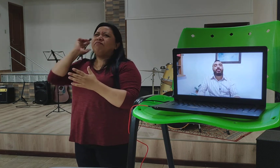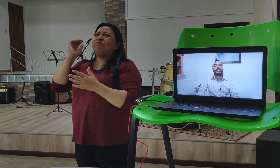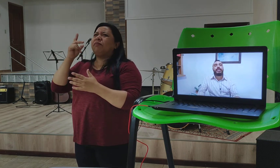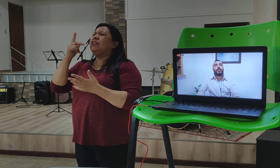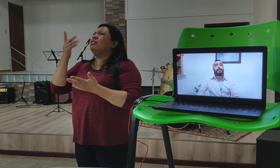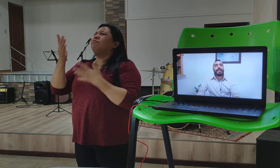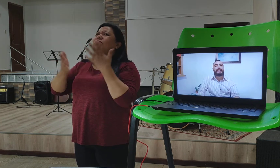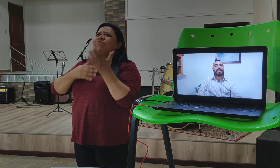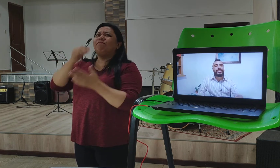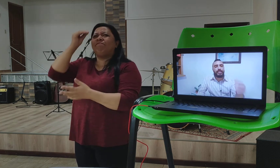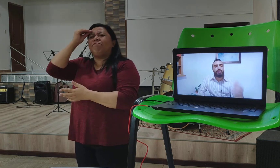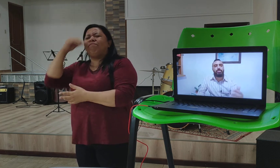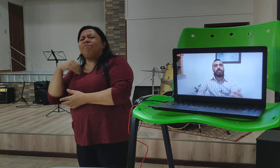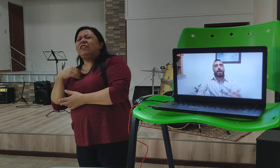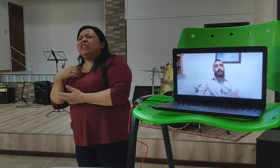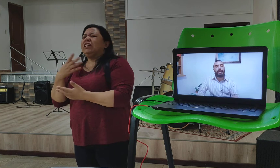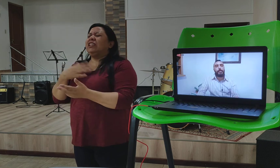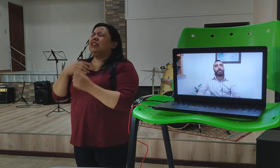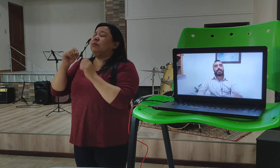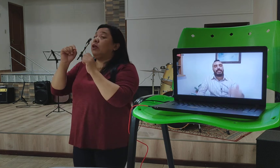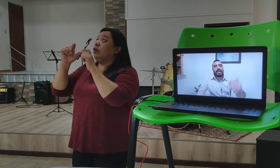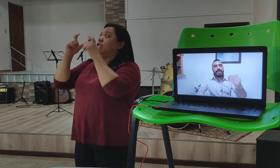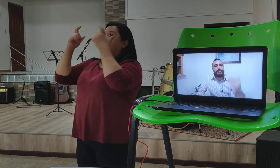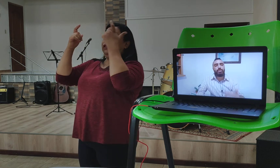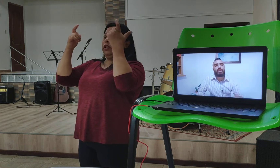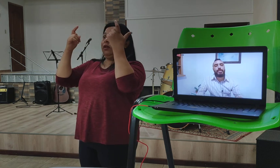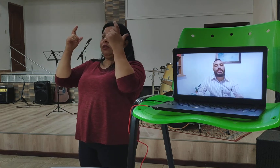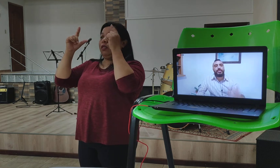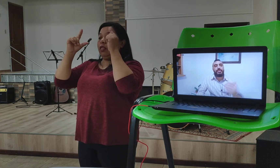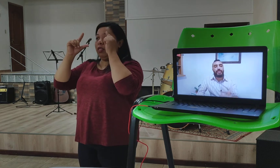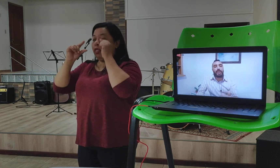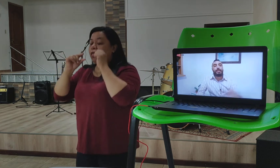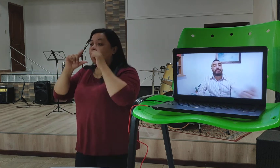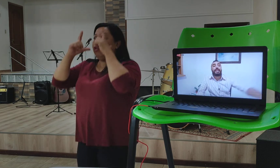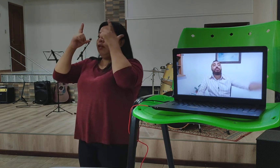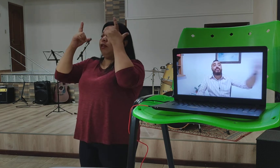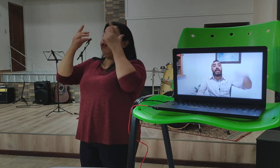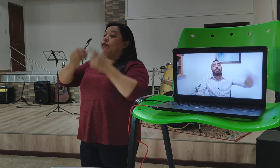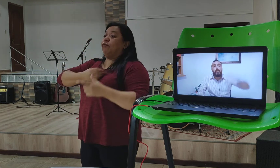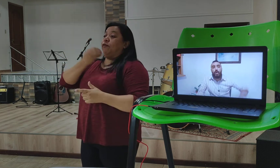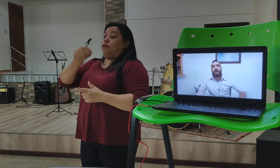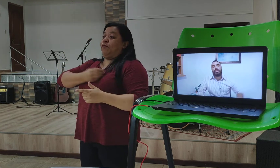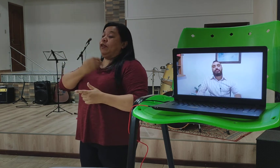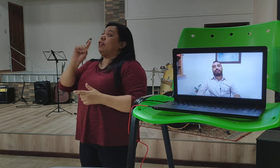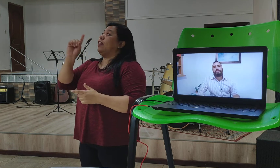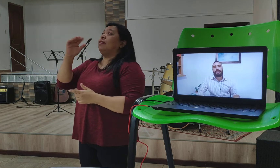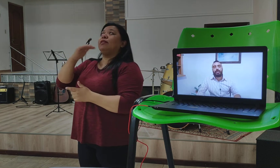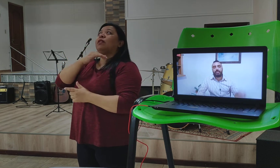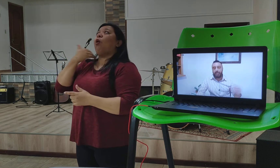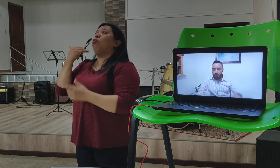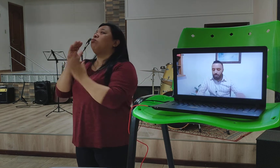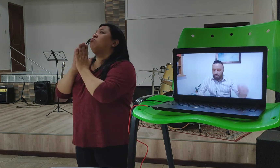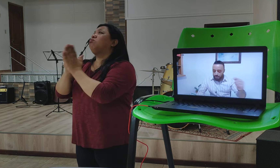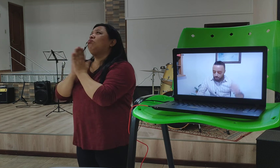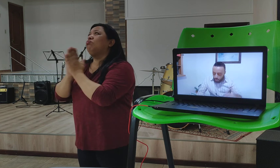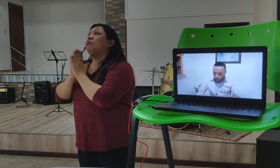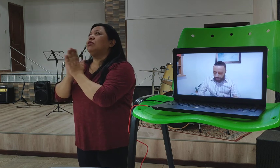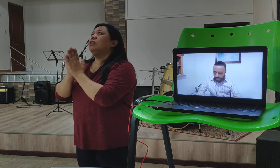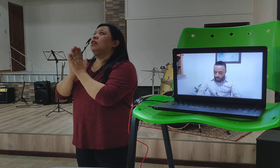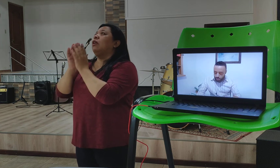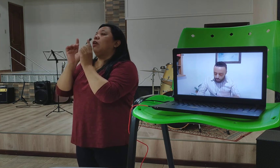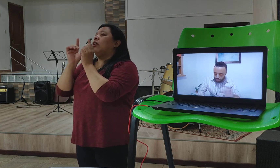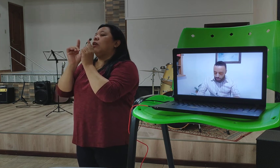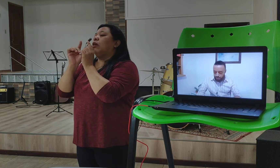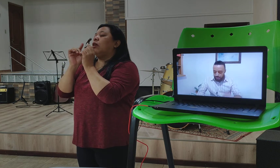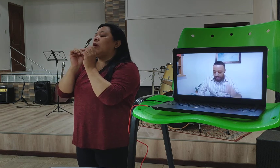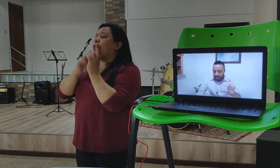a sabedoria que eu preciso para que eu possa não somente viver, mas para que eu não morra, para que eu não